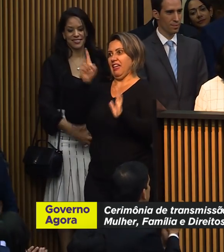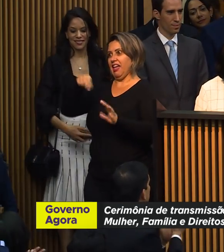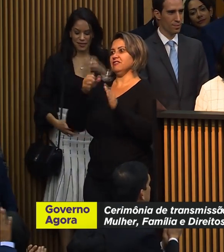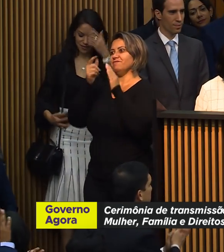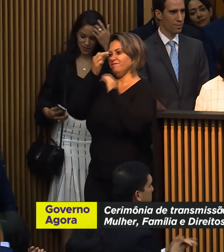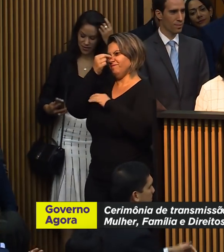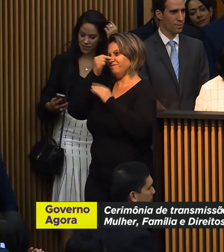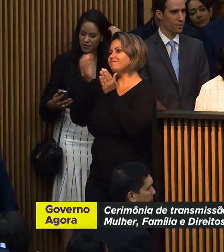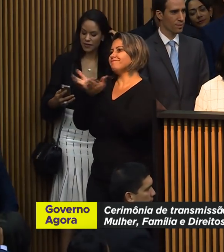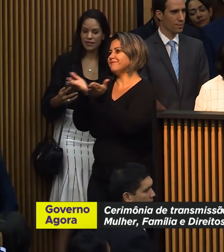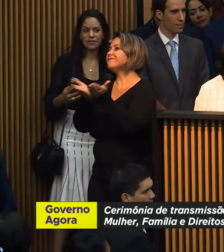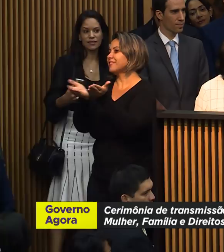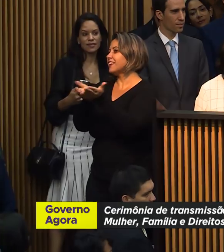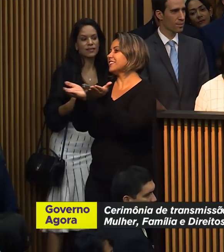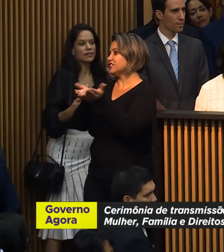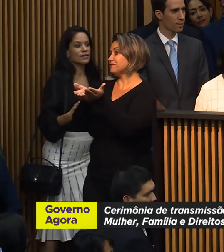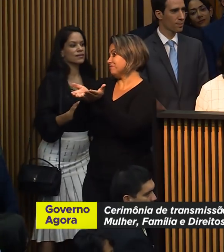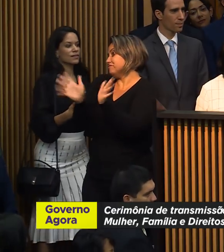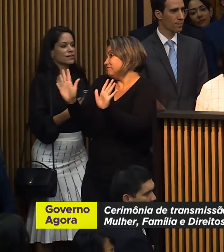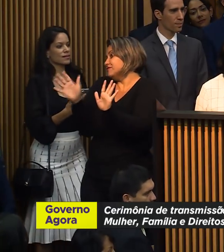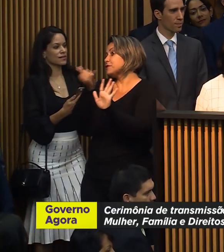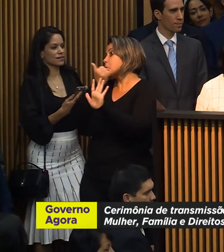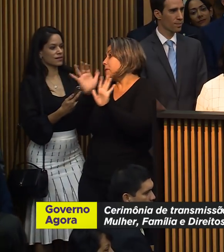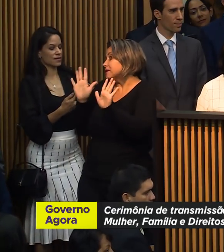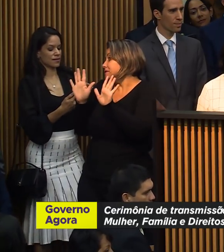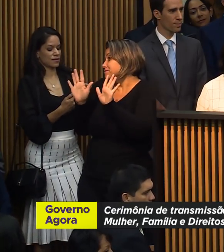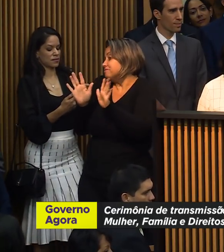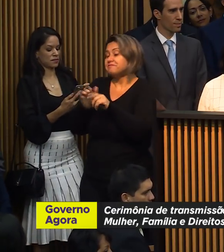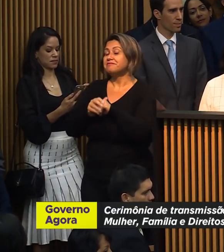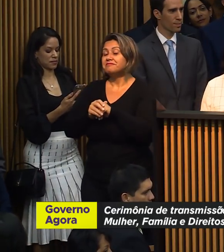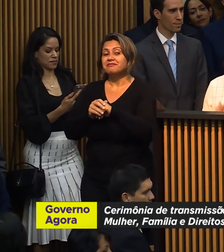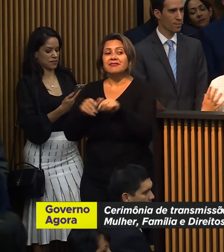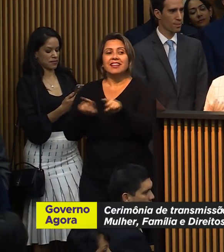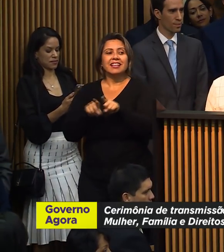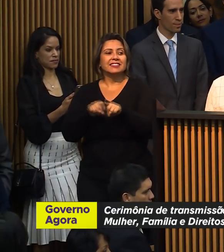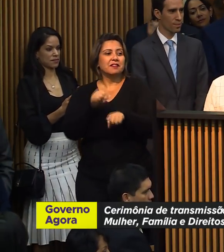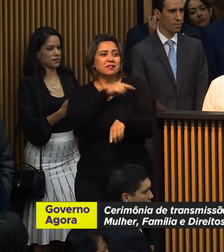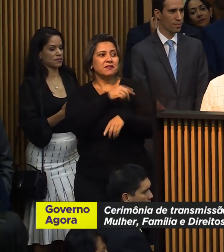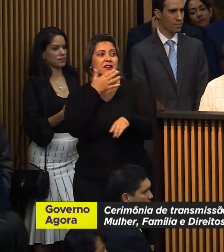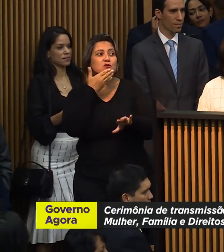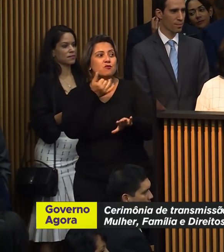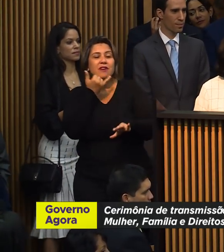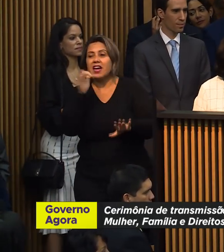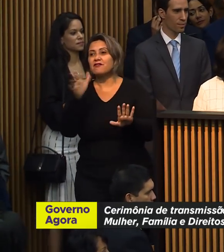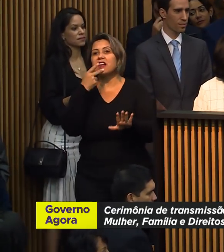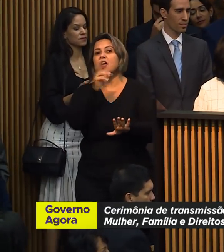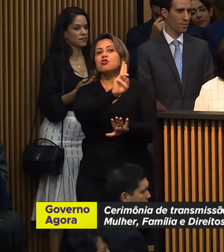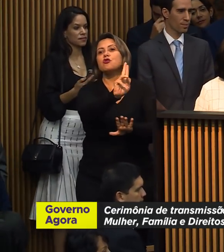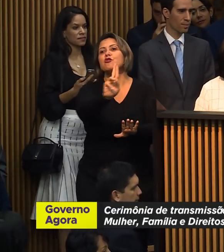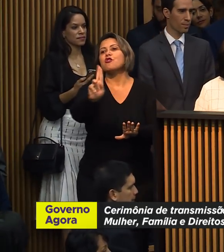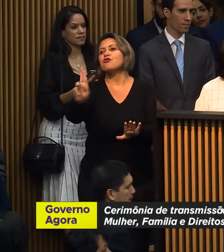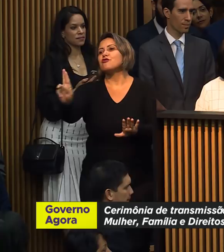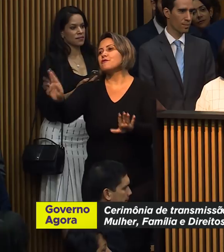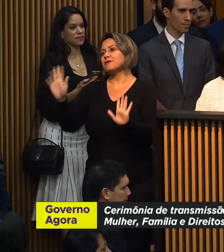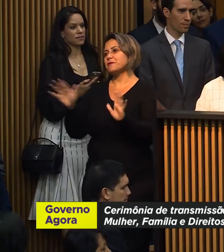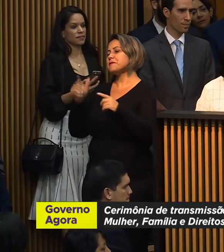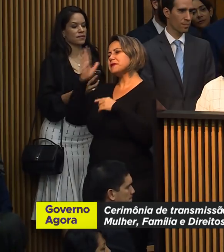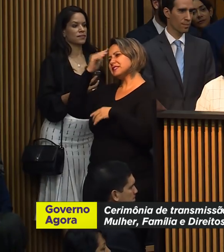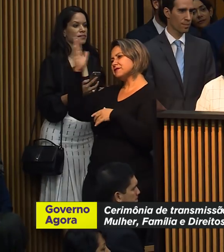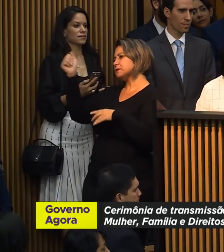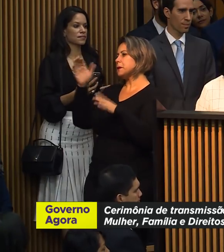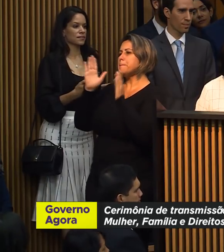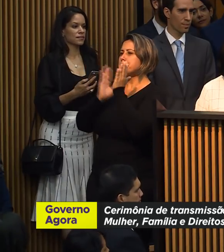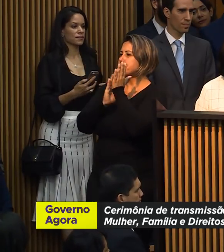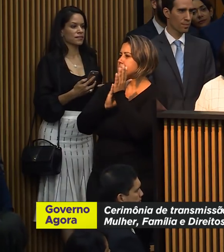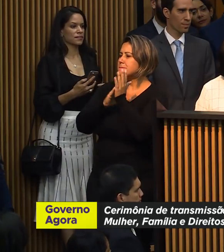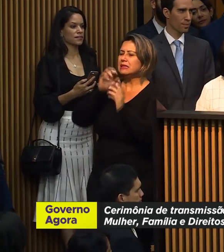Alguns senadores tão queridos ali, eu não vou nomear, porque eu vou perder os nomes aqui. Mas a todos os parlamentares, Senado